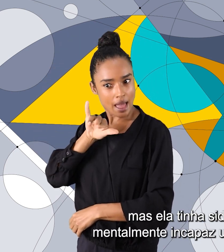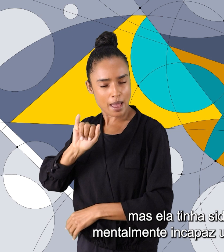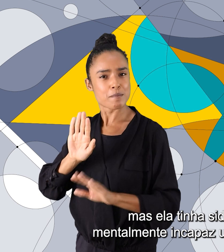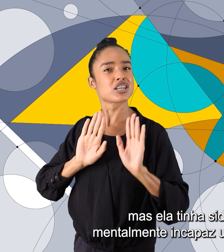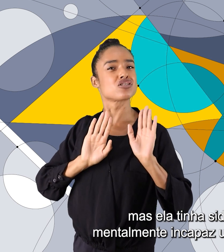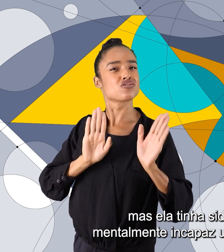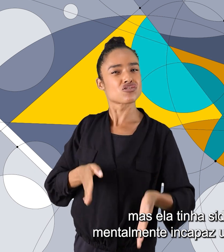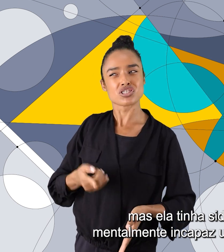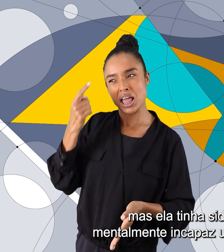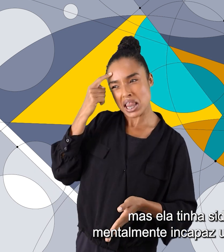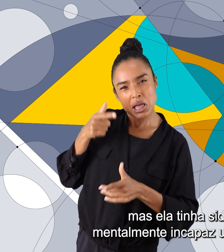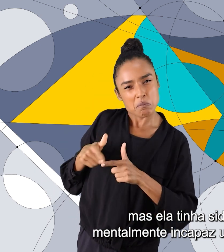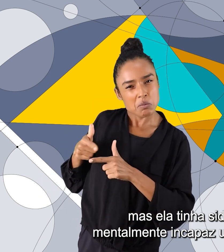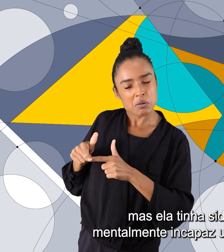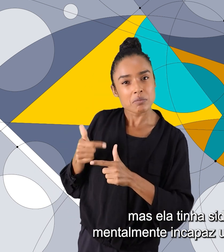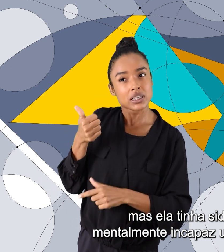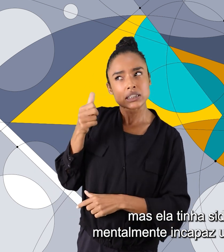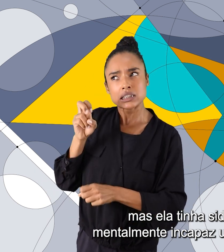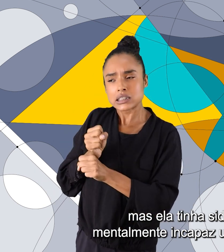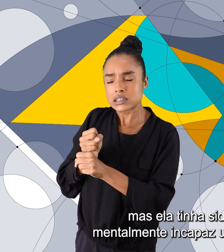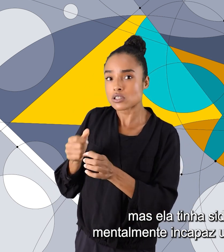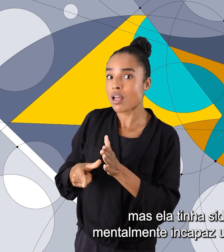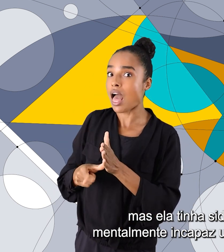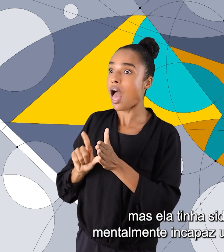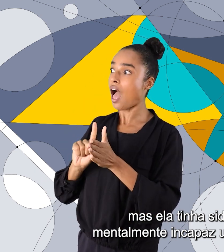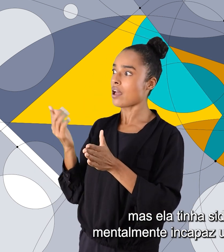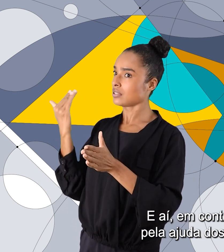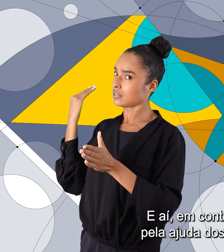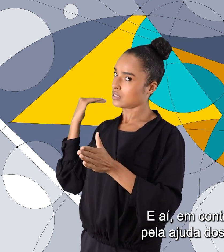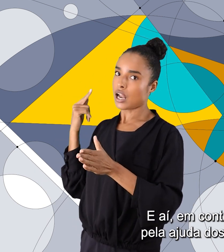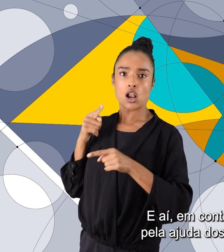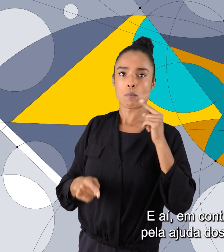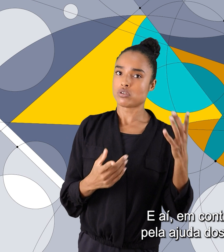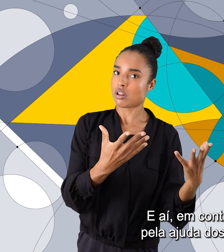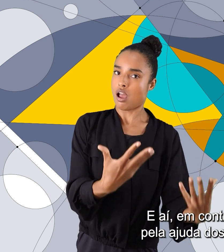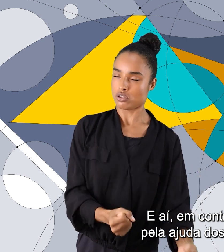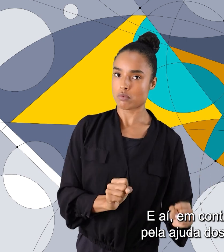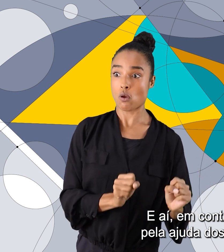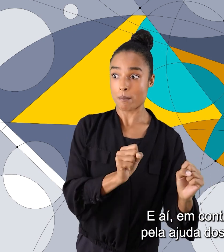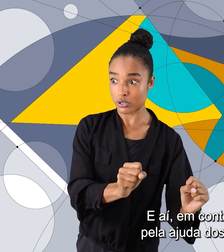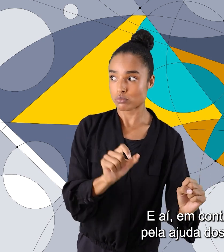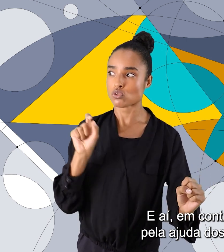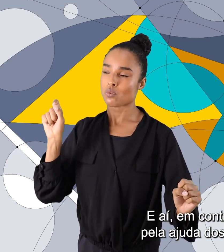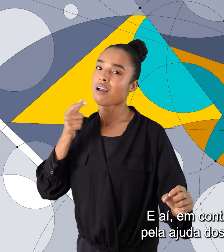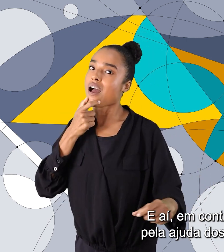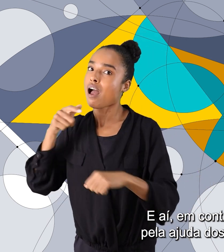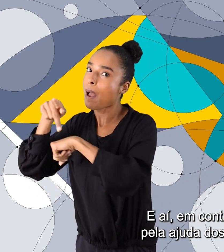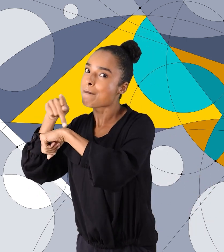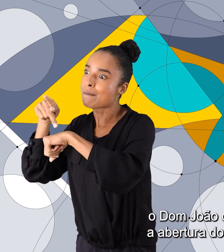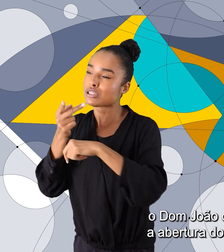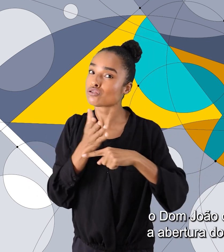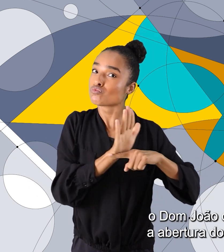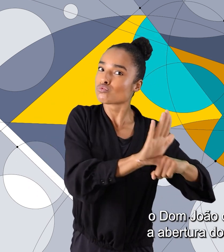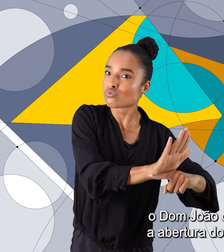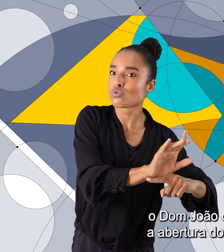I, mas ela tinha sido declarada mentalmente incapaz uns 15 anos antes. E aí, em contrapartida pela ajuda dos ingleses,